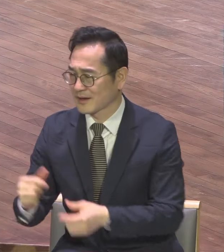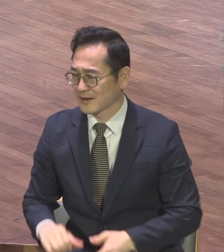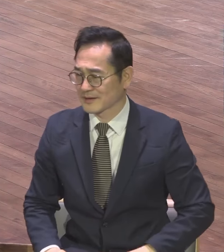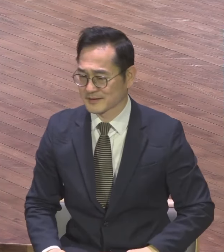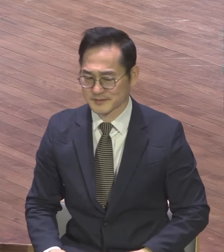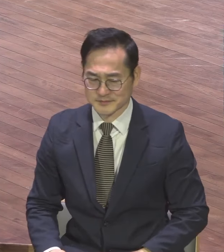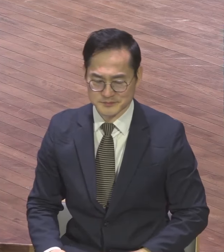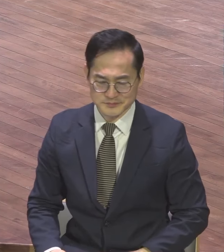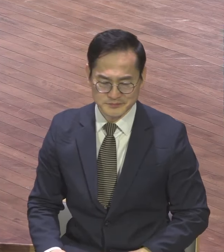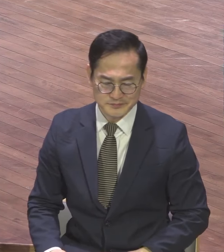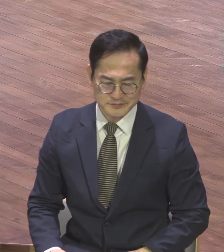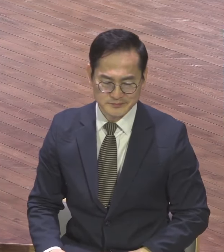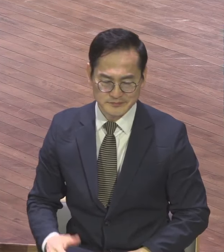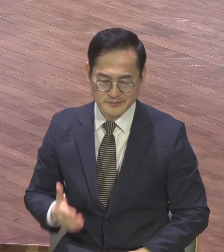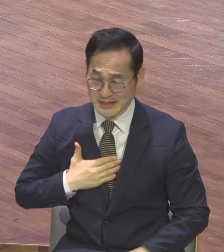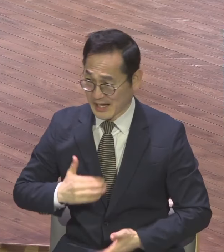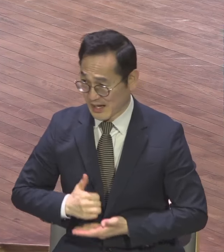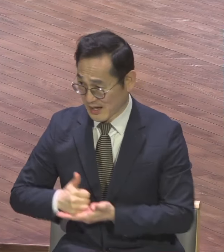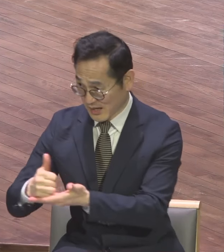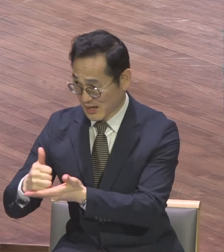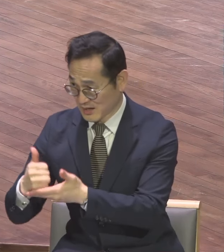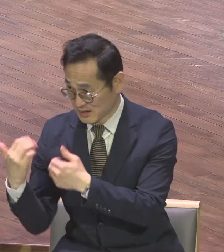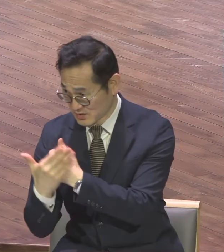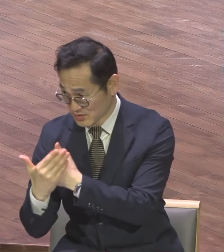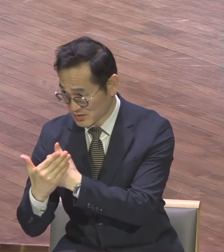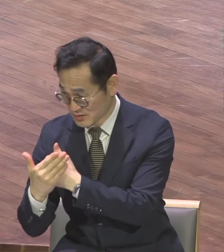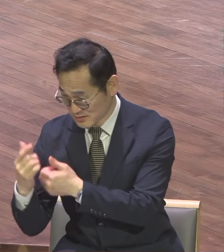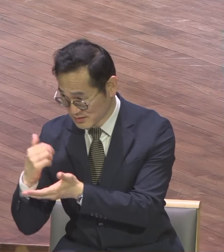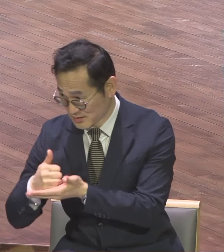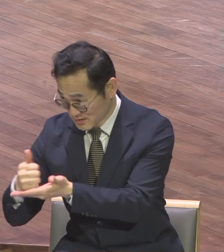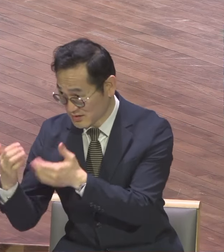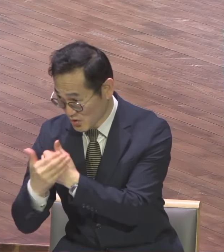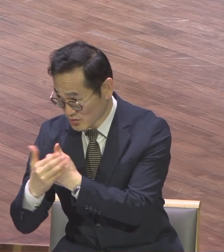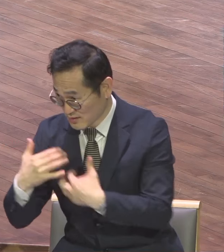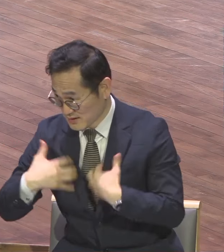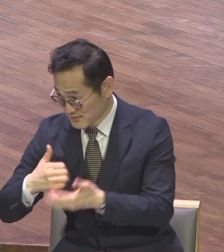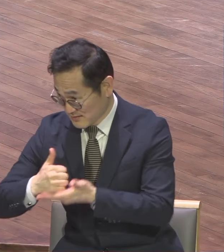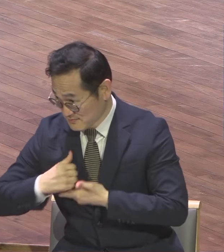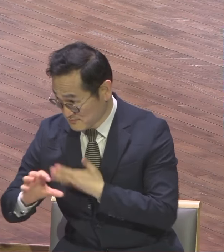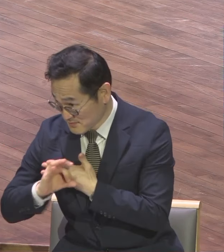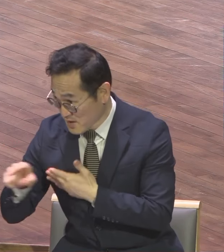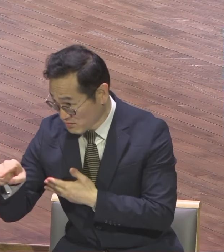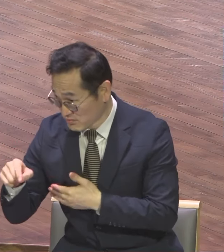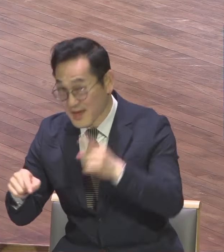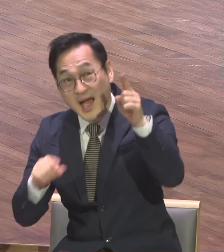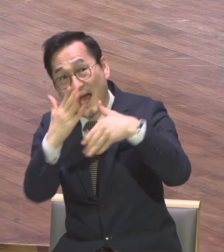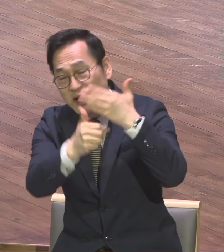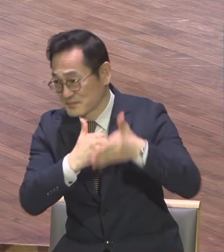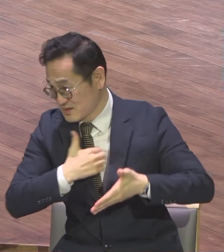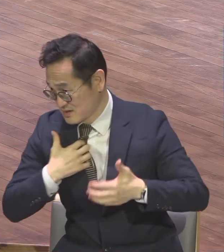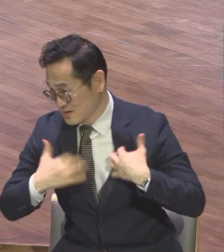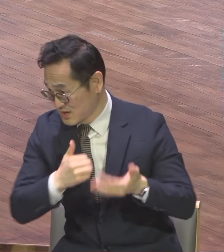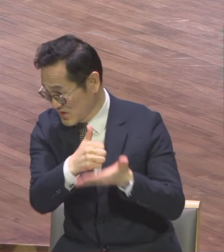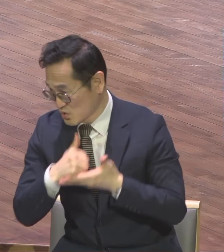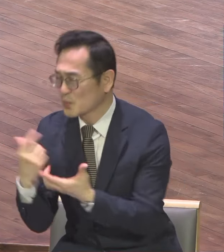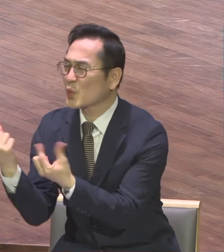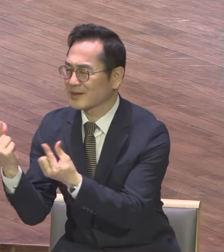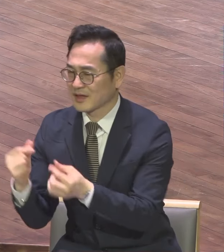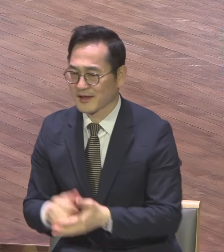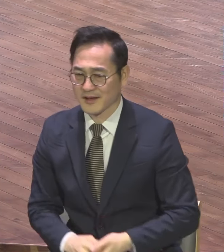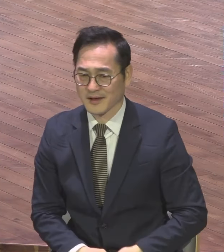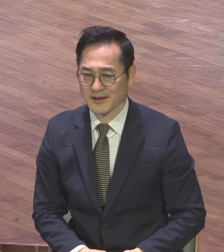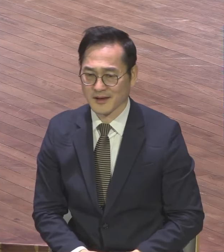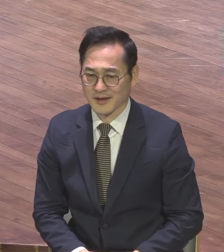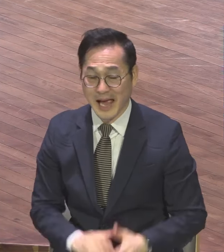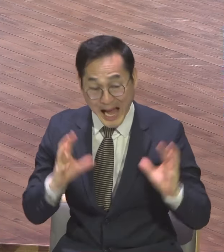나를 영접함이 아니요 나를 보내신 이를 영접함이니라. 자, 이 비유를 하신 이유가 있는데 제자들이